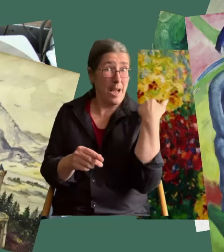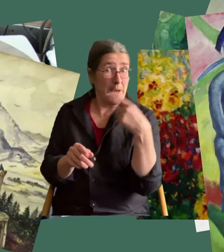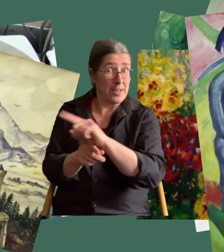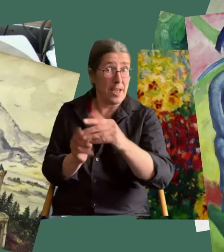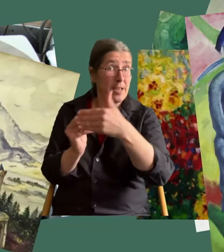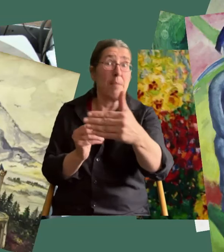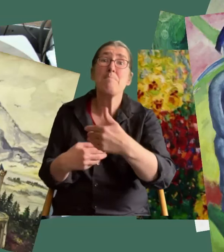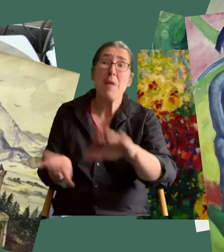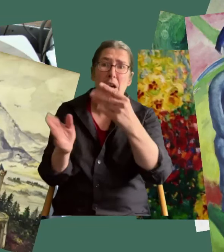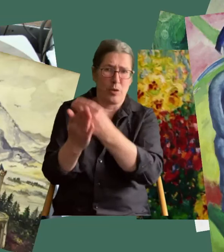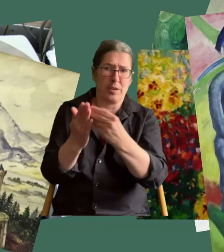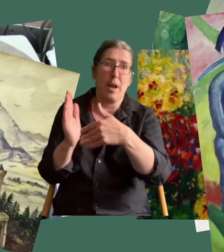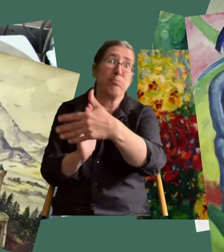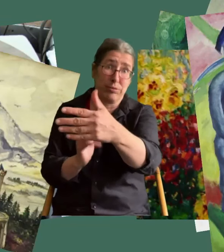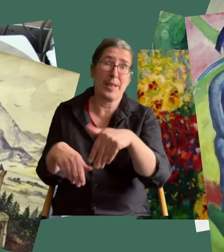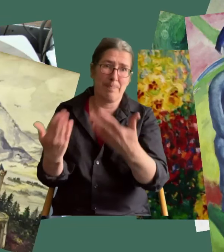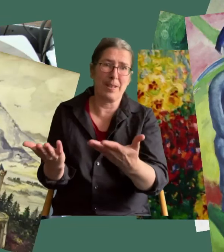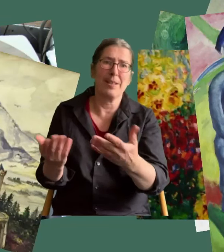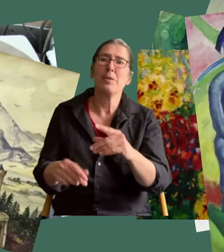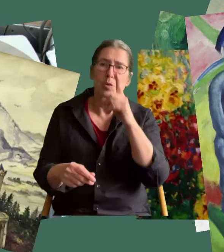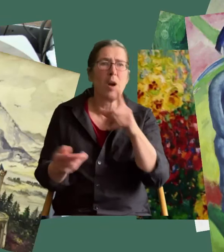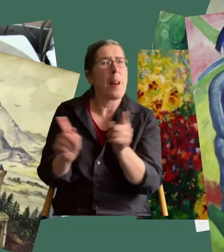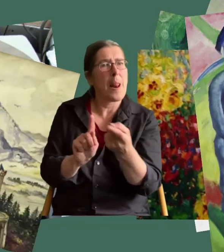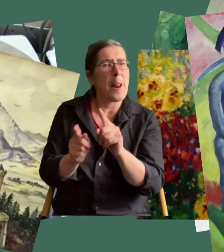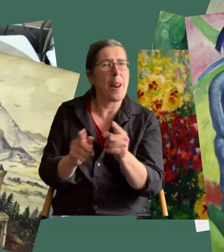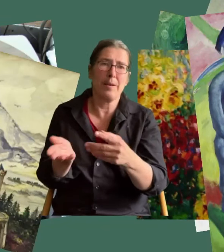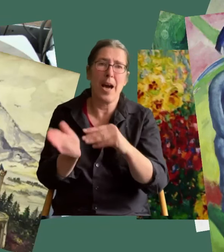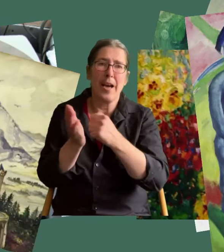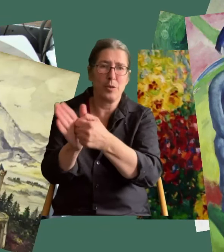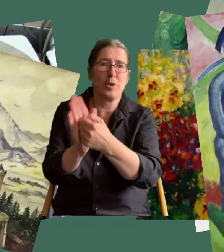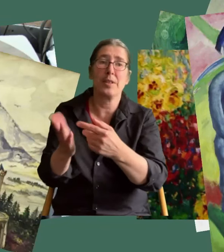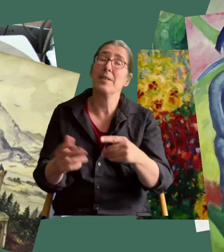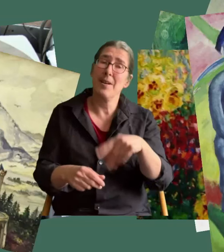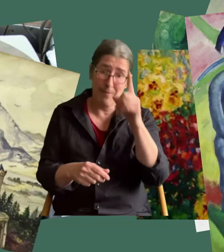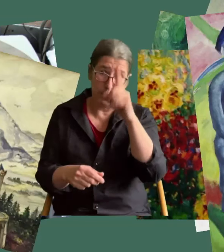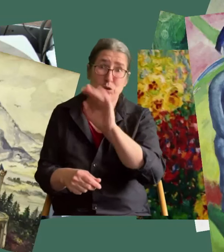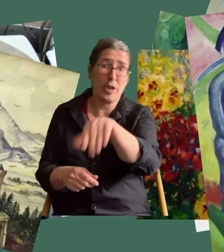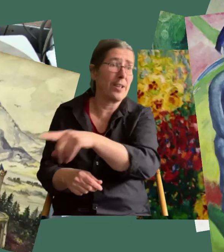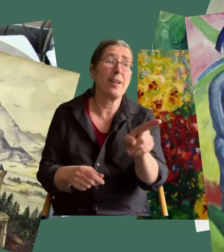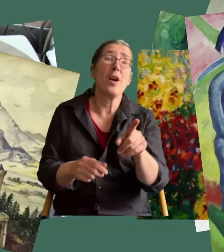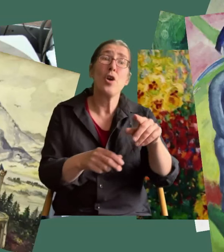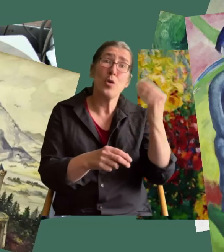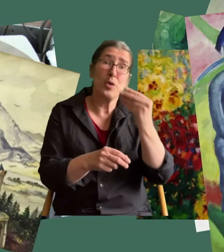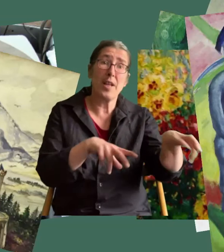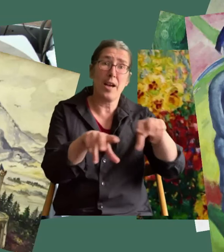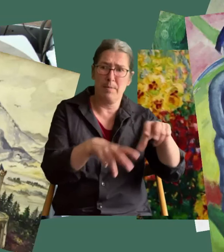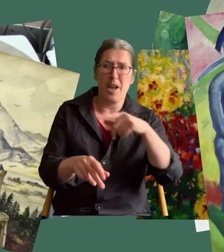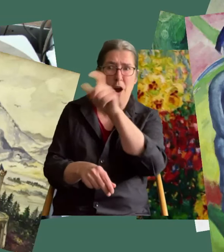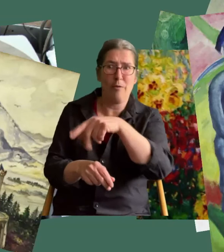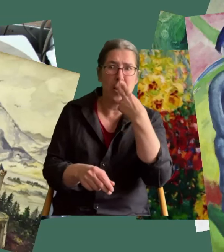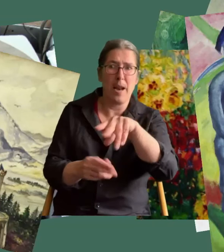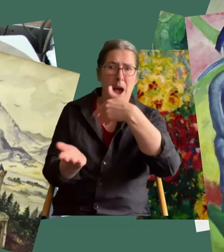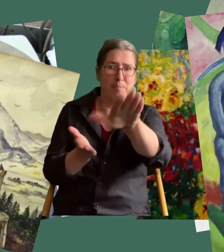mehr Künstler zu dieser Zeit. Aber das ist jetzt nur so ein kleiner Eindruck, dass ihr wisst, warum Hitler von der Kunstakademie abgelehnt worden